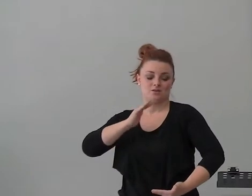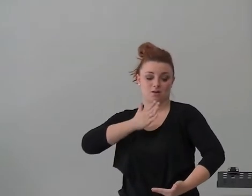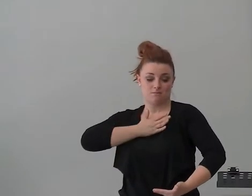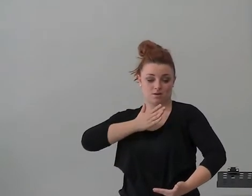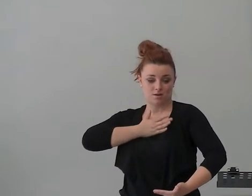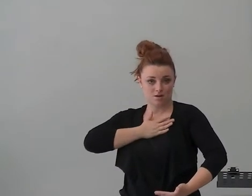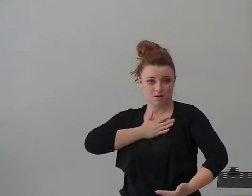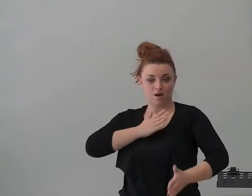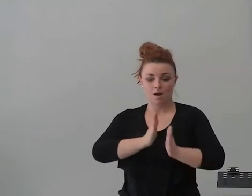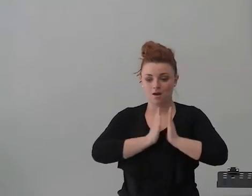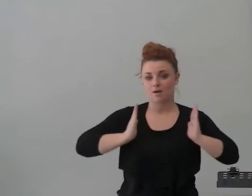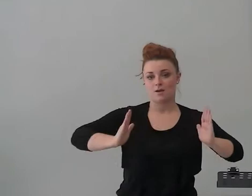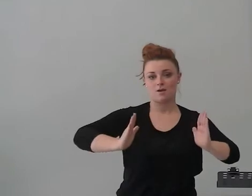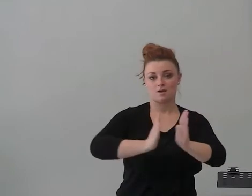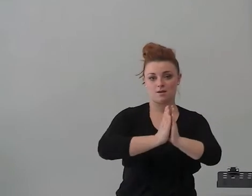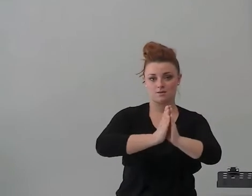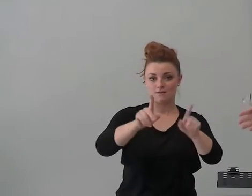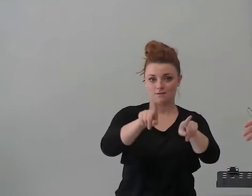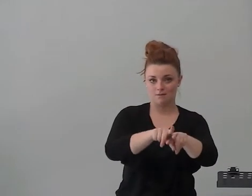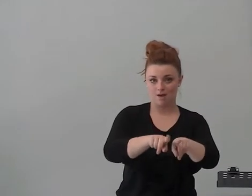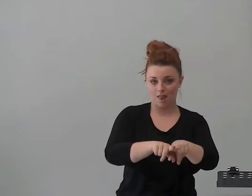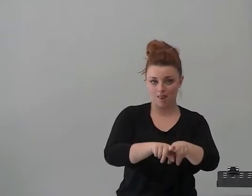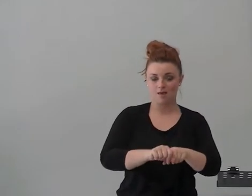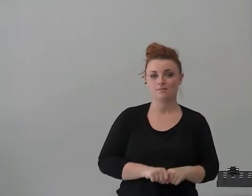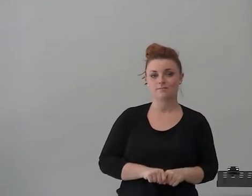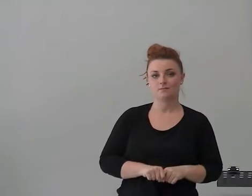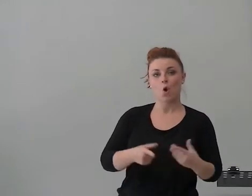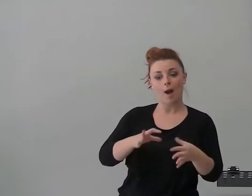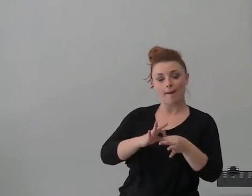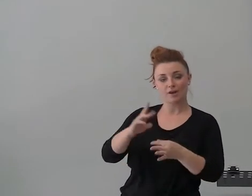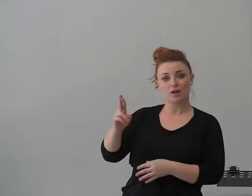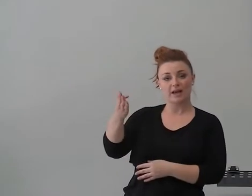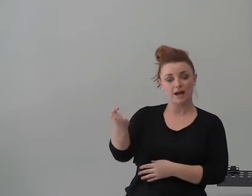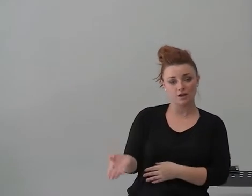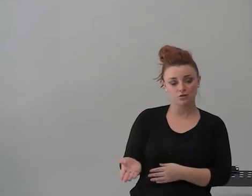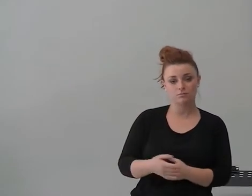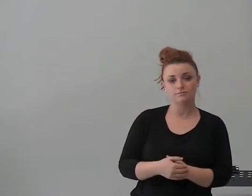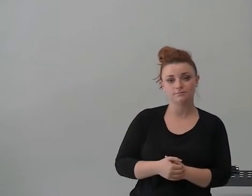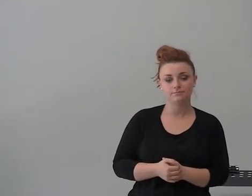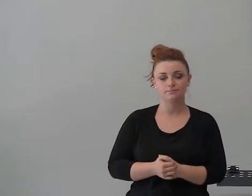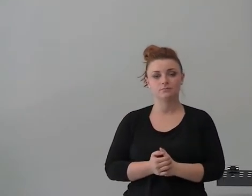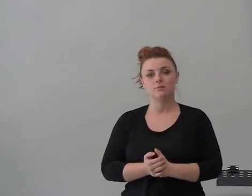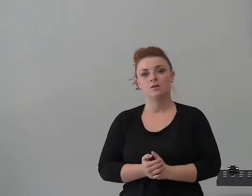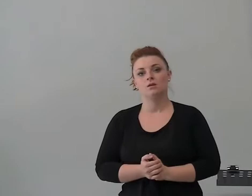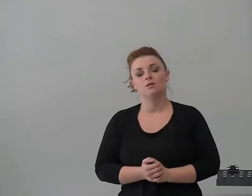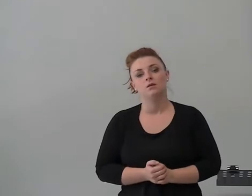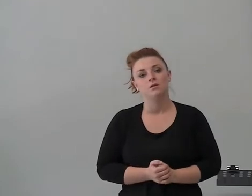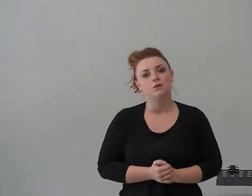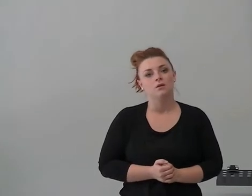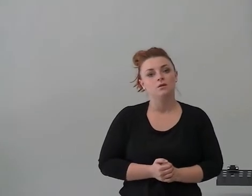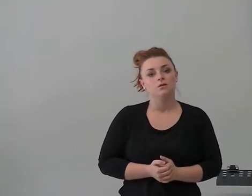Chiesa. La crescita per Riccardo che ancora non conosce Gesù. O come target,